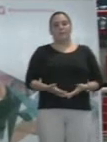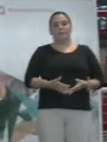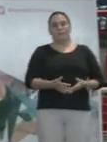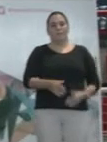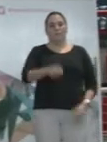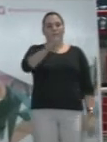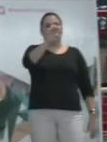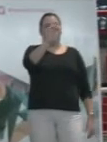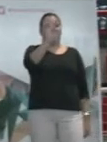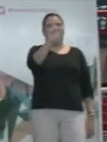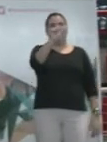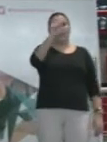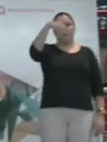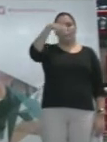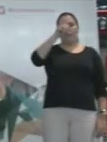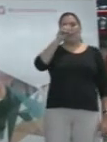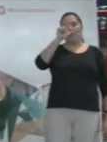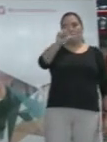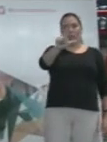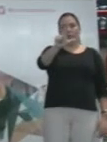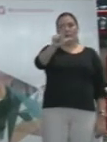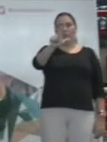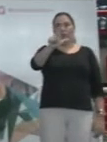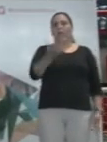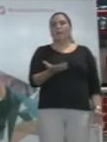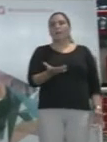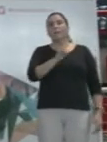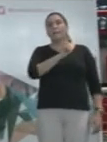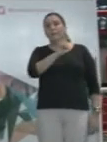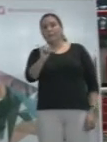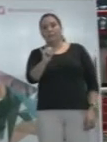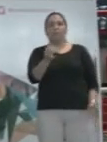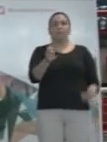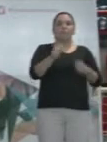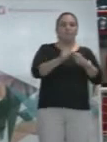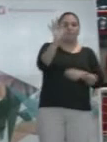metanol, quem tiver a oportunidade de fazer o curso de farmácia, curso